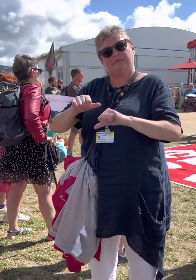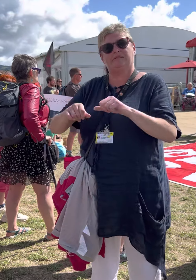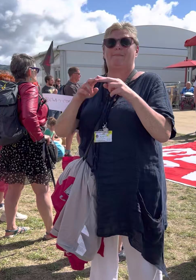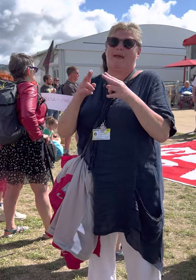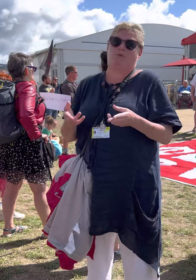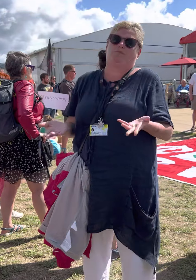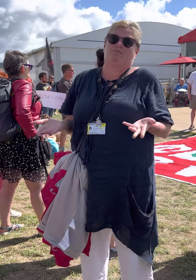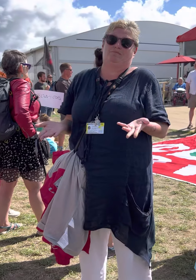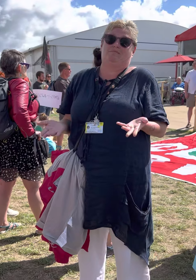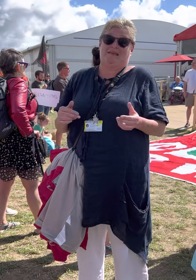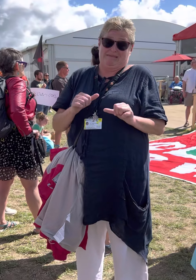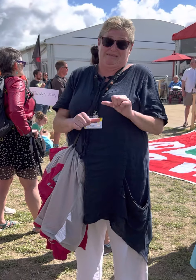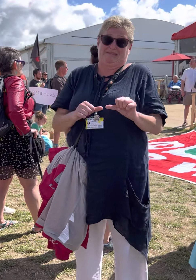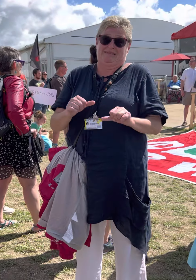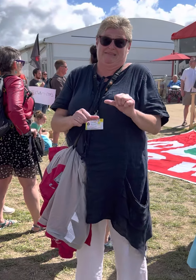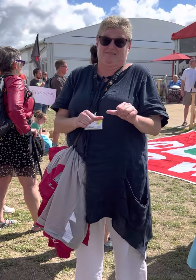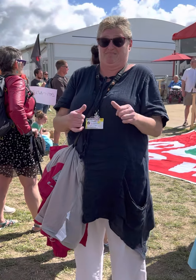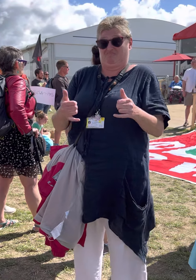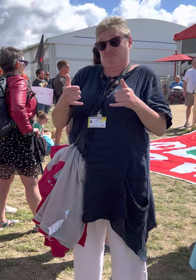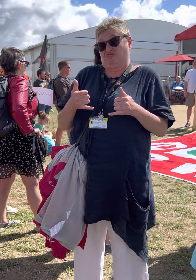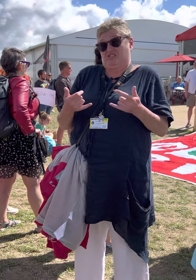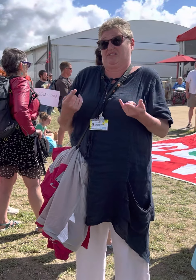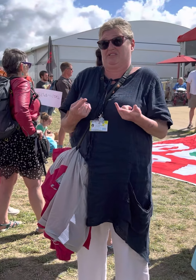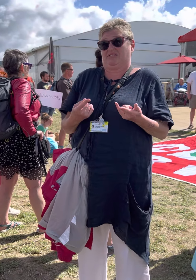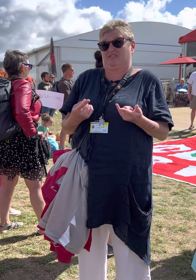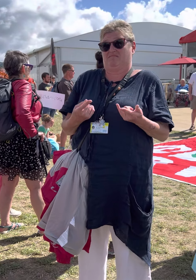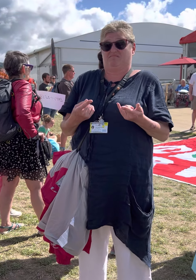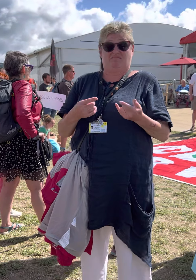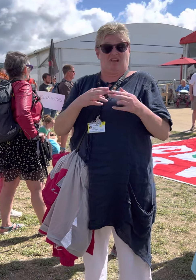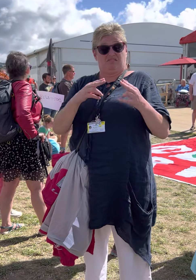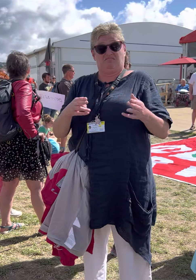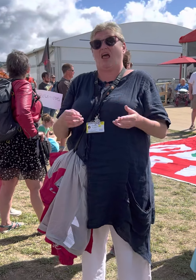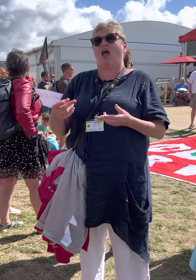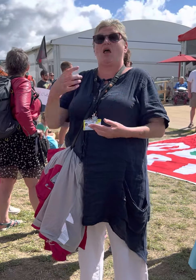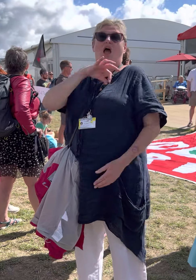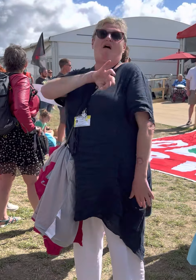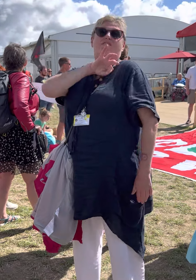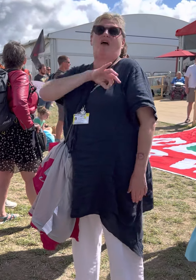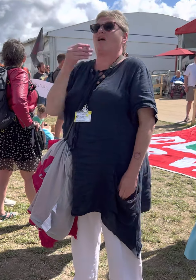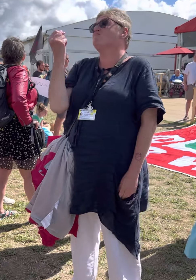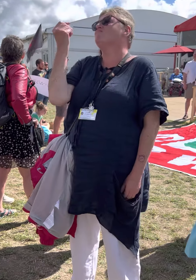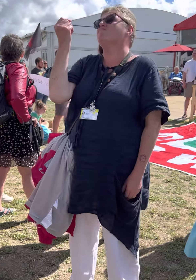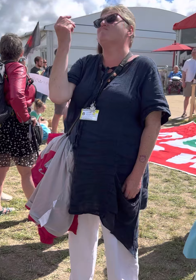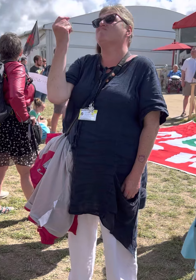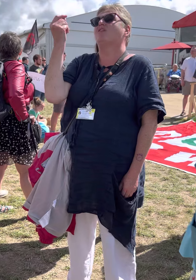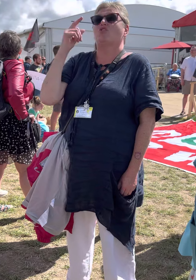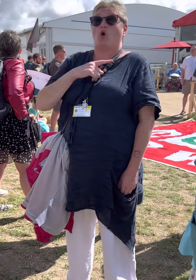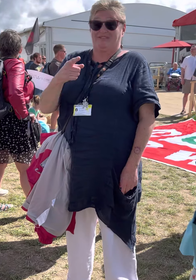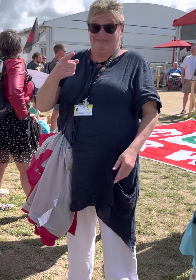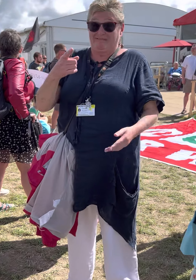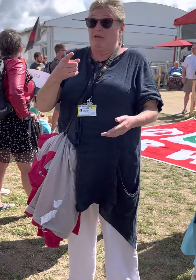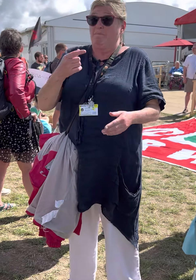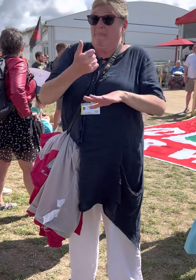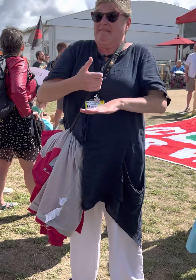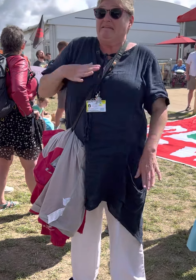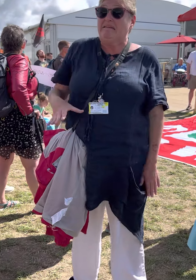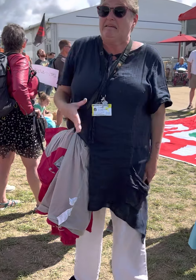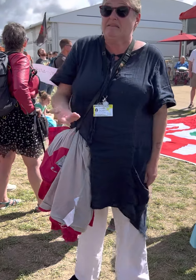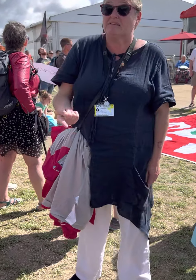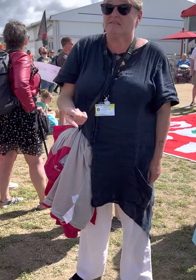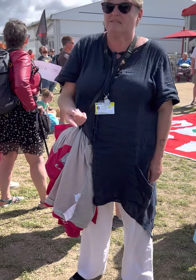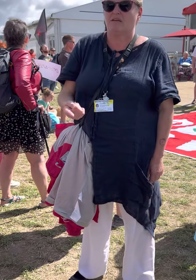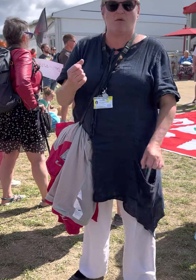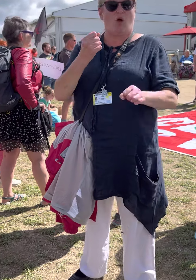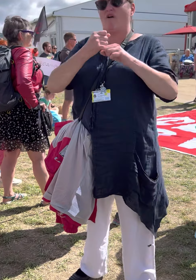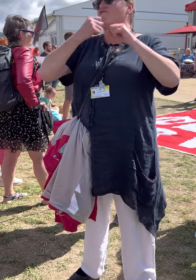tai. System sy'n trin lloches fel ased yn lle angen sylfaenol, a lle mae'r farchnad ond